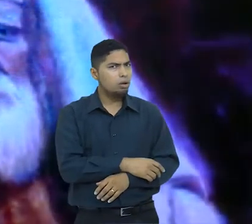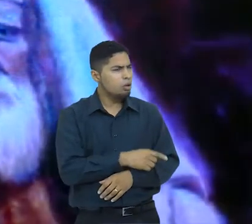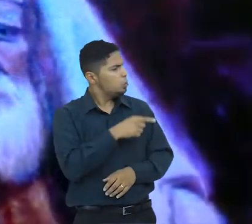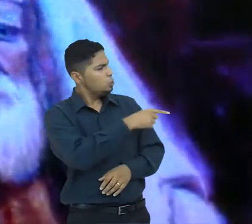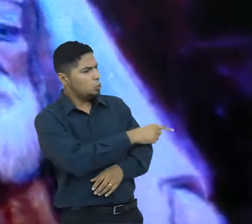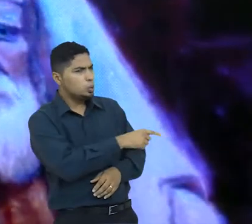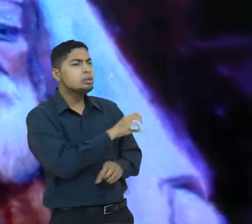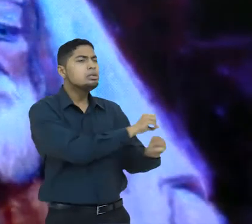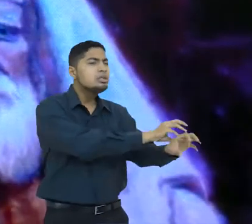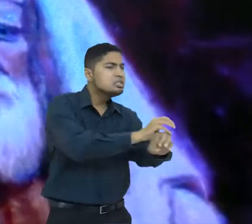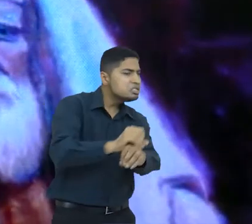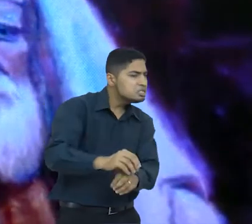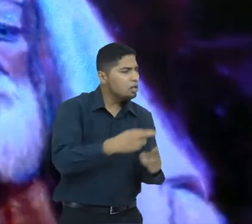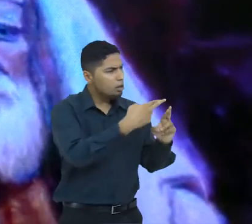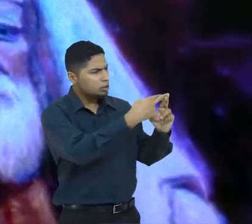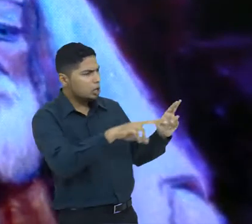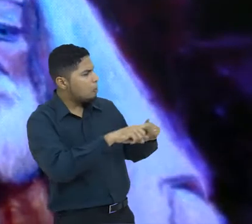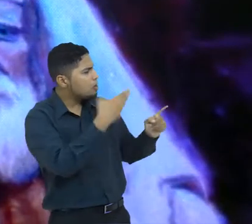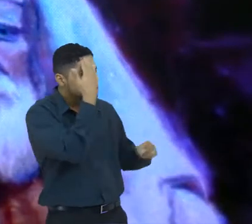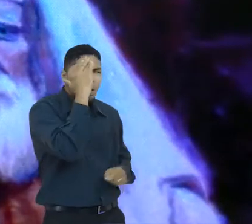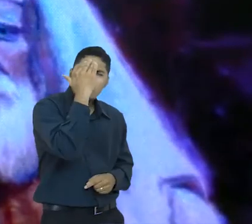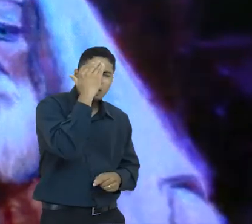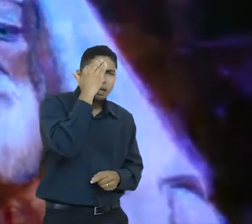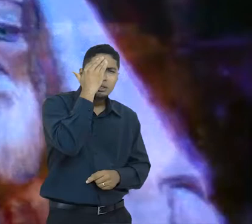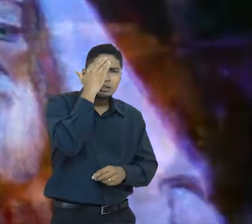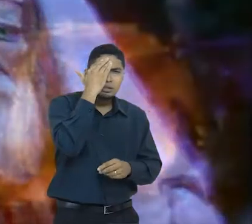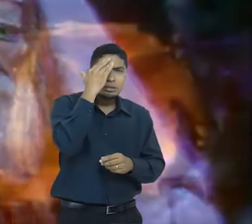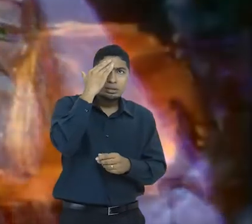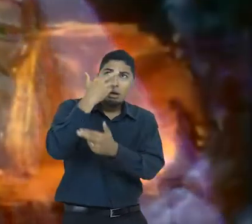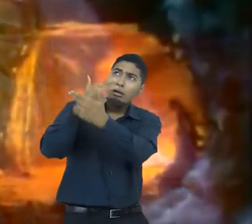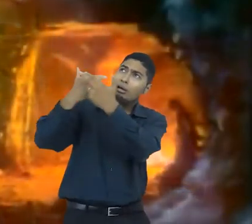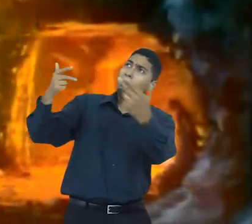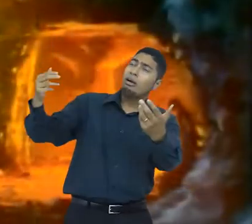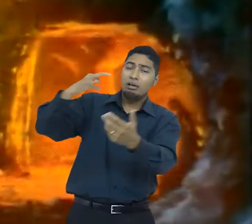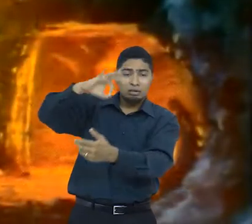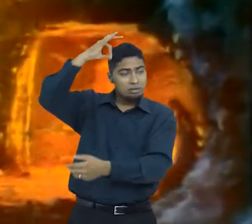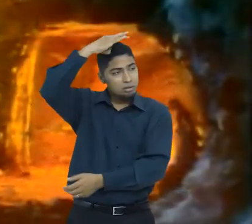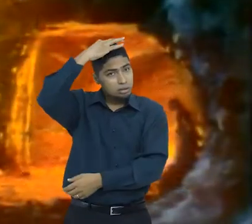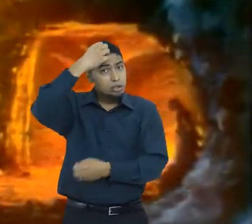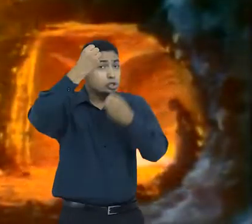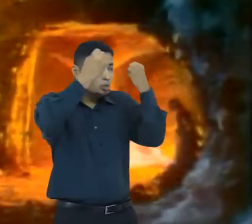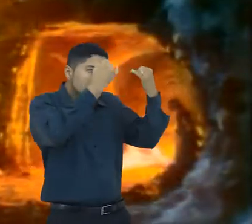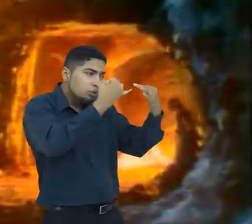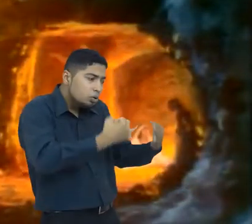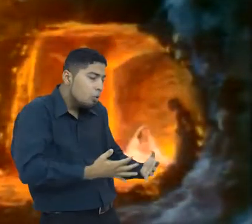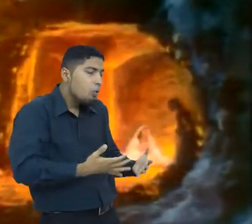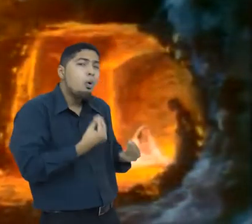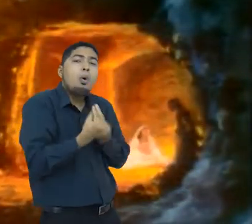mas não entendia as verdades espirituais. Então Jesus falou sobre o nascimento espiritual, dizendo: Deus